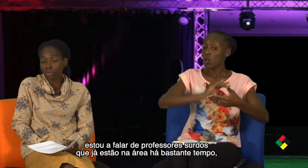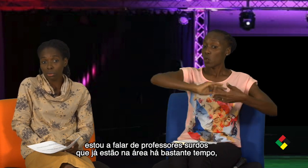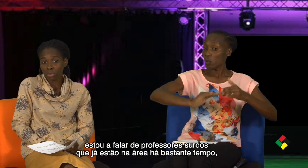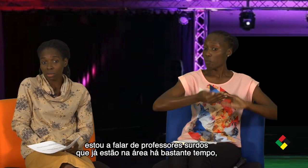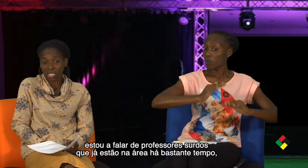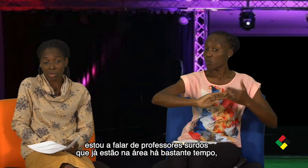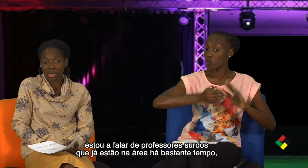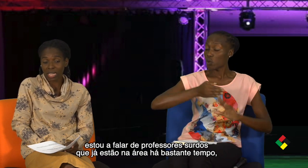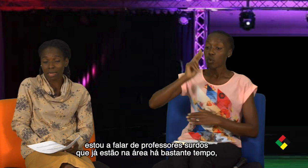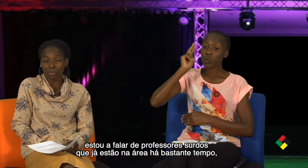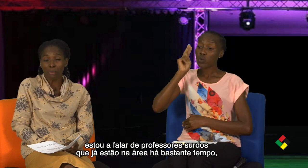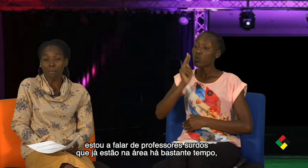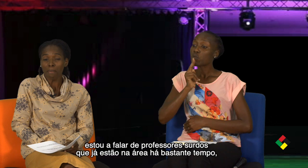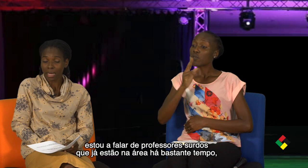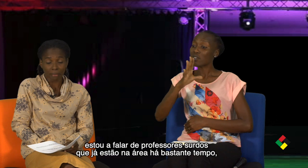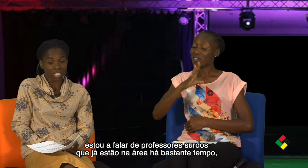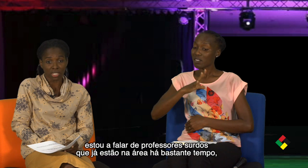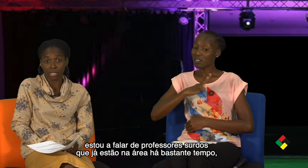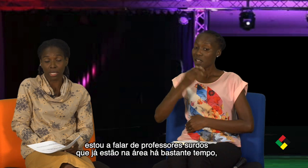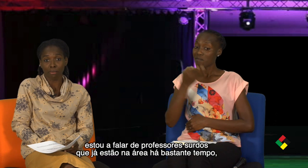surdos, já estão na área há bastante tempo.